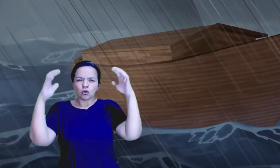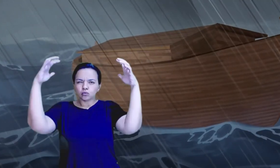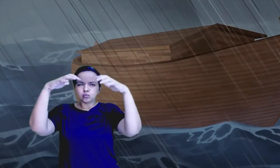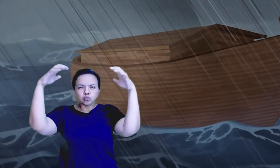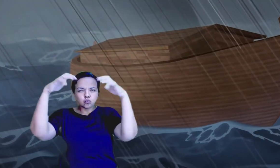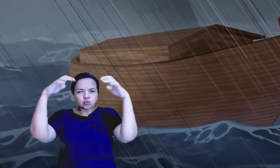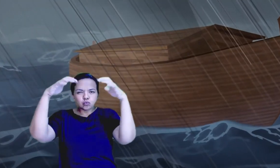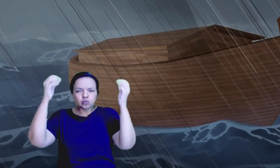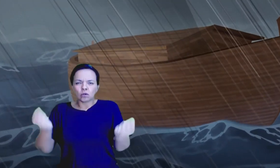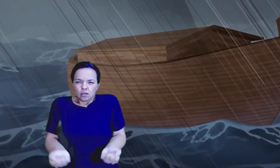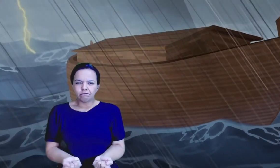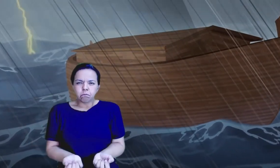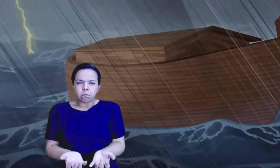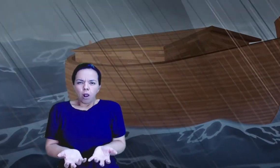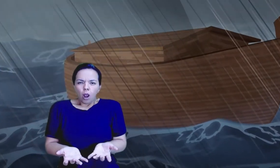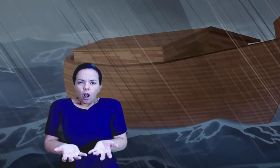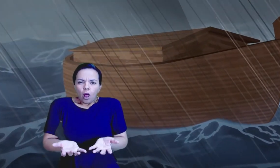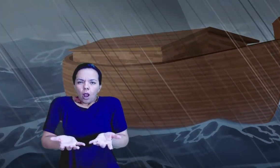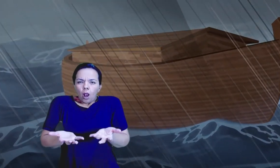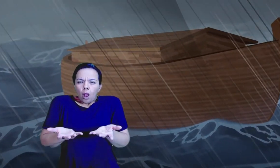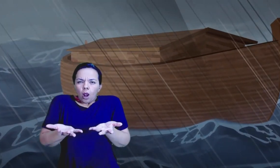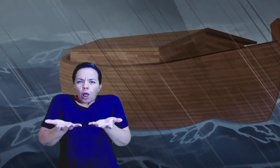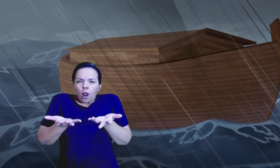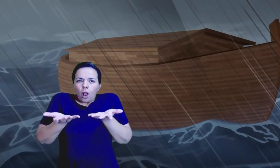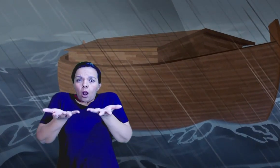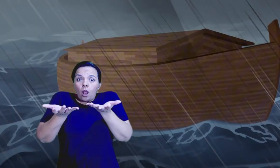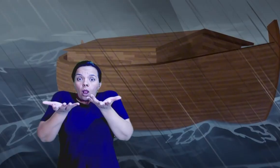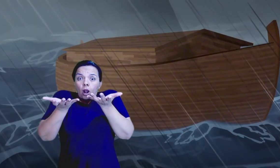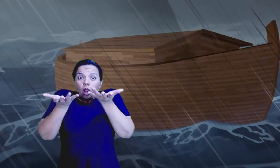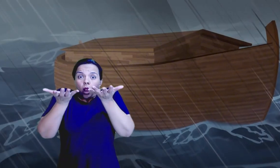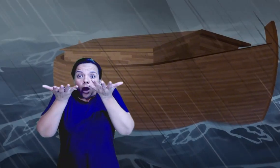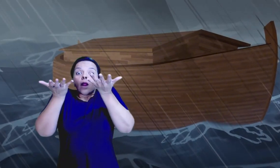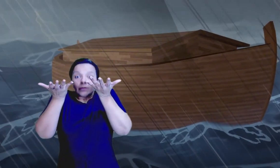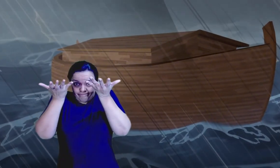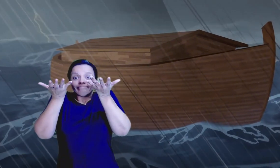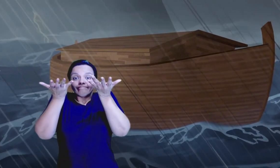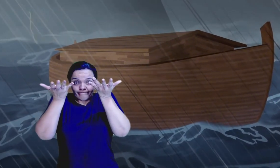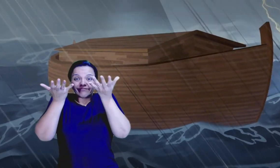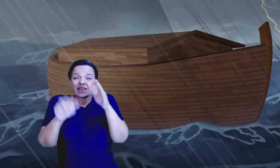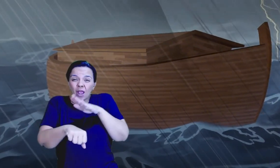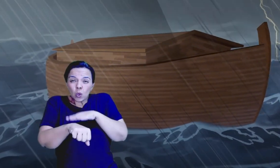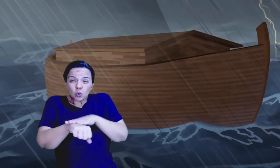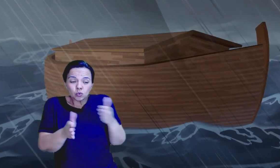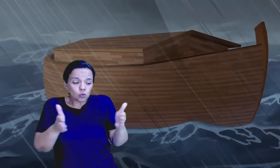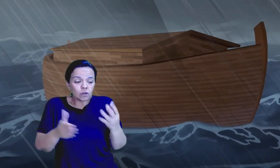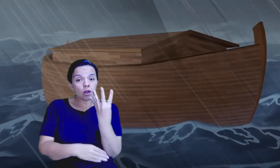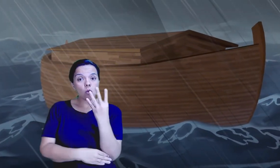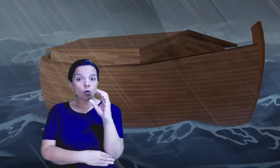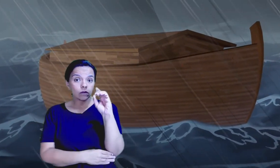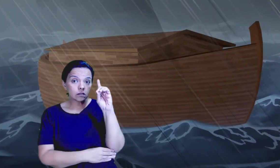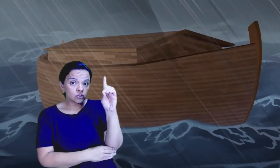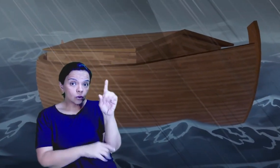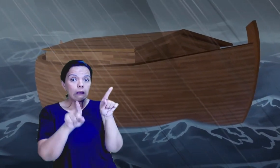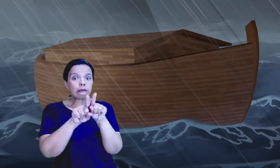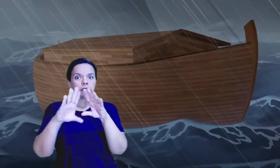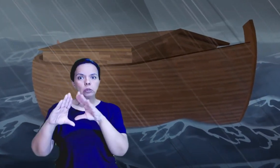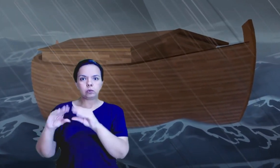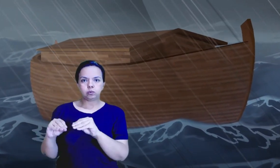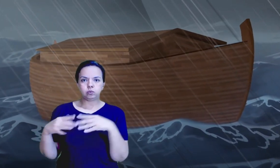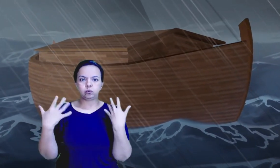Exatamente como o Senhor avisara, choveu durante 40 dias e 40 noites. Um dilúvio cobriu a terra.